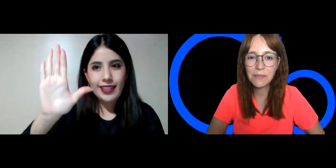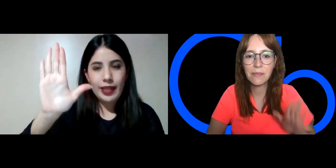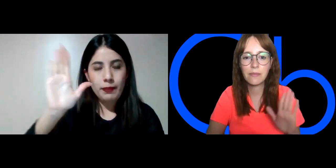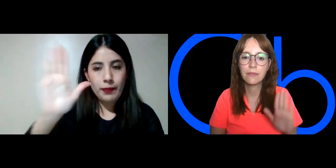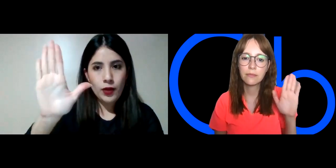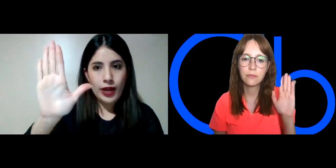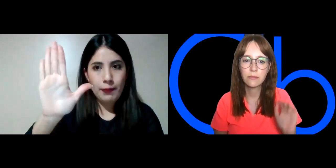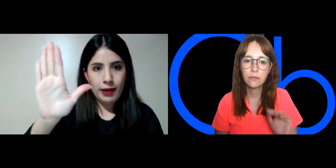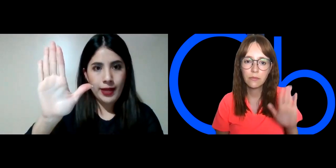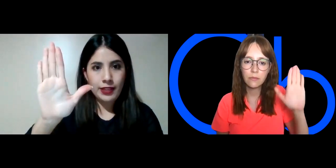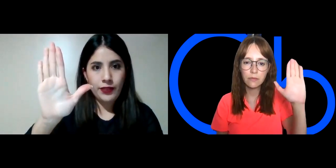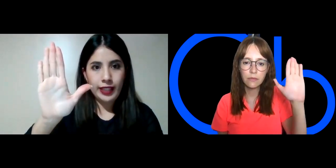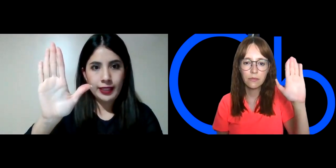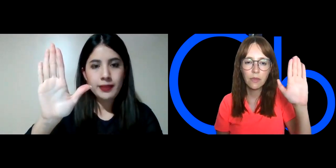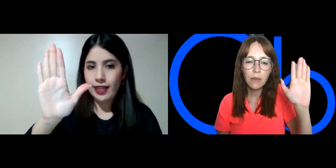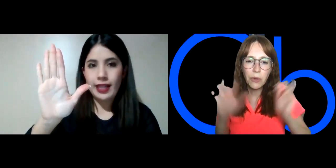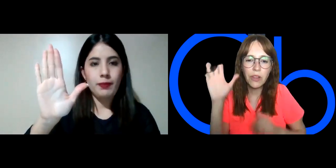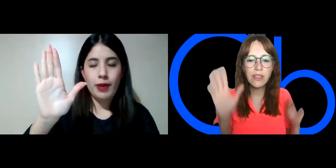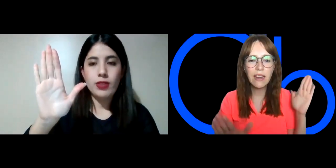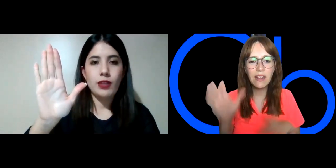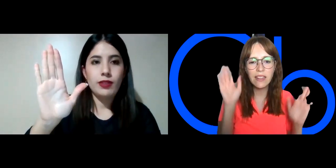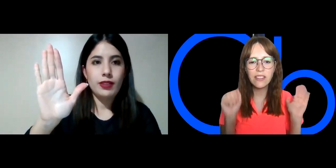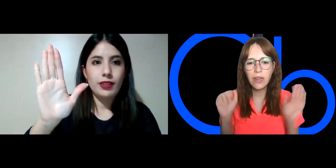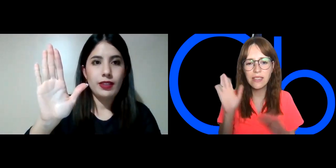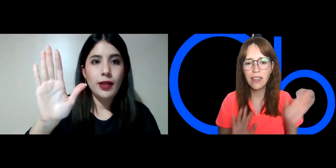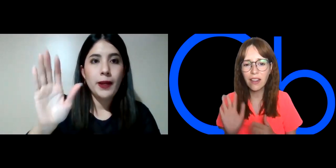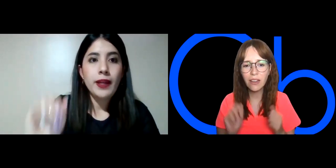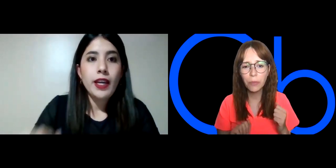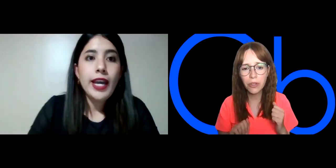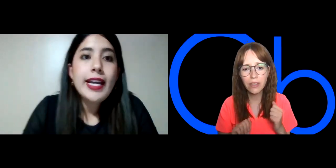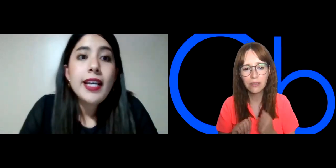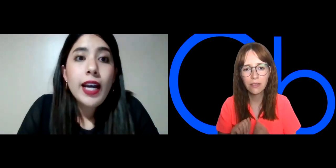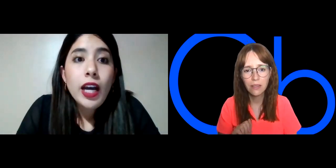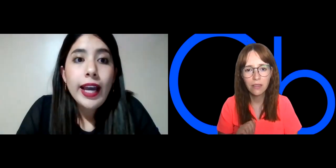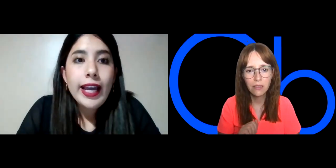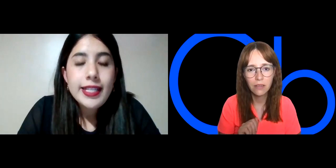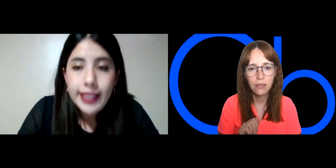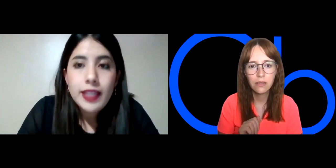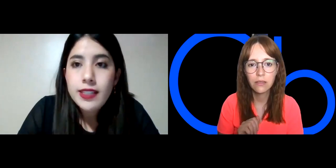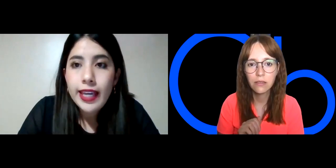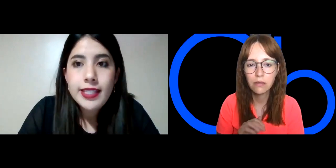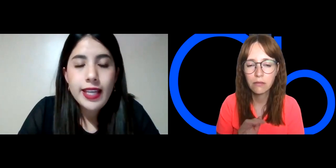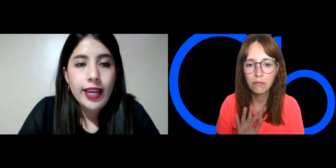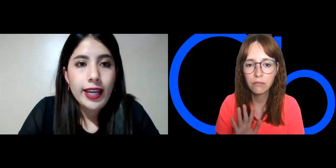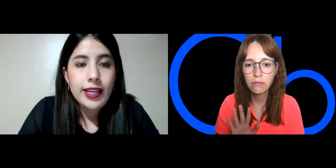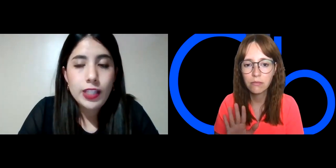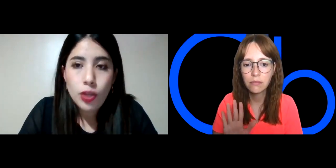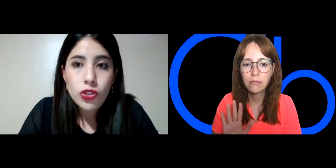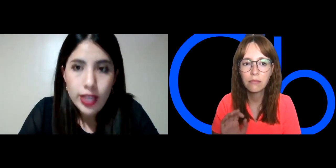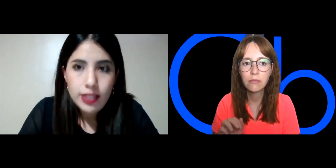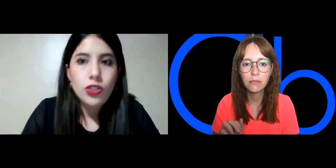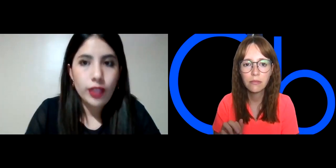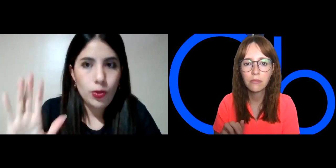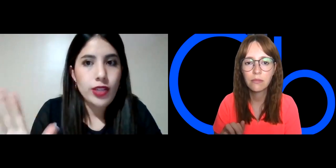Sí. con la palma hacia enfrente. Ajá, ¿Puede vamos a ser hacer. la derecha o la izquierda? No importa. Sí, si